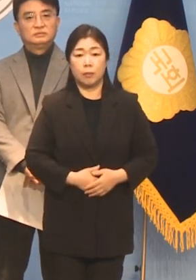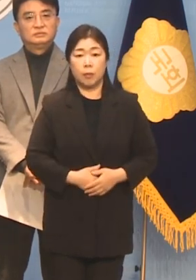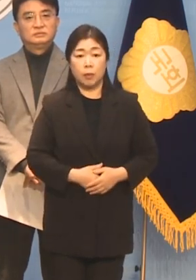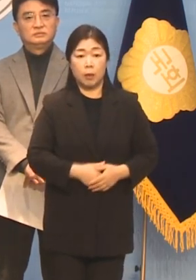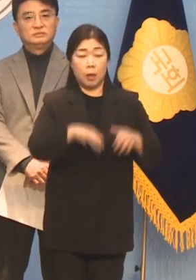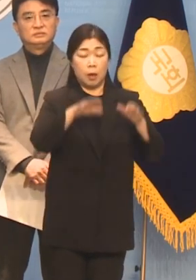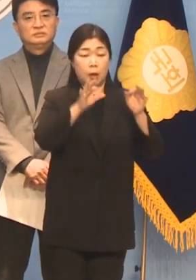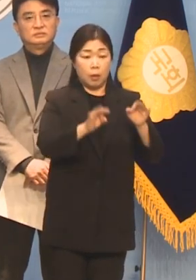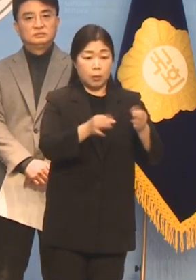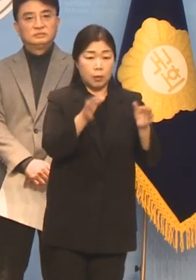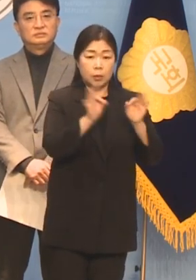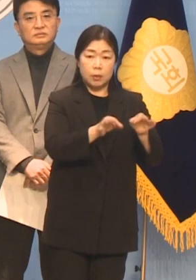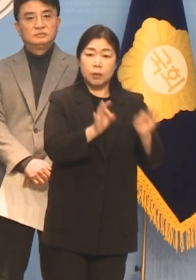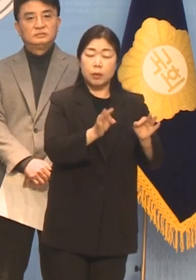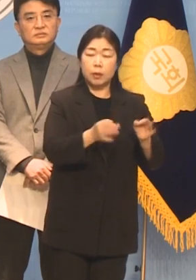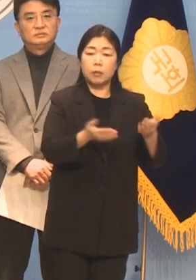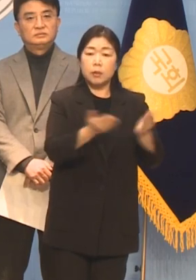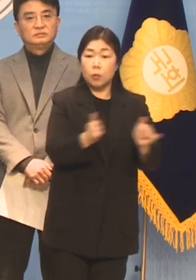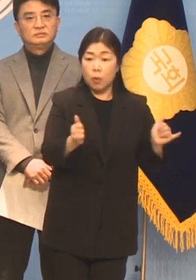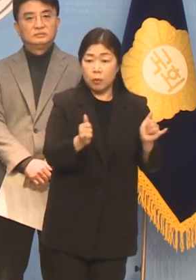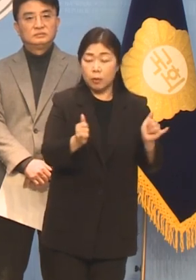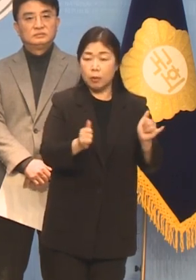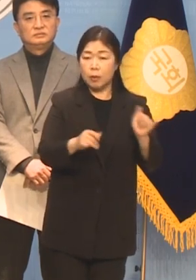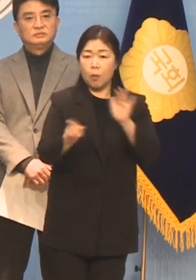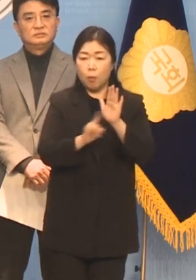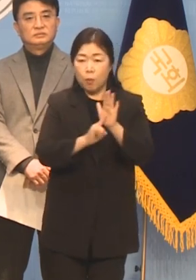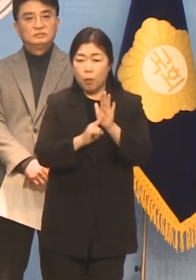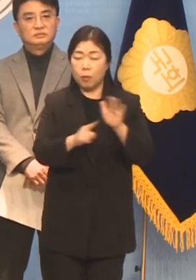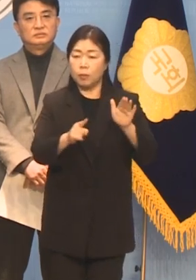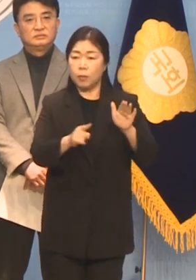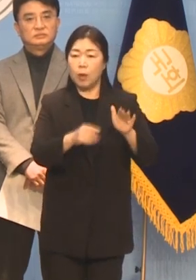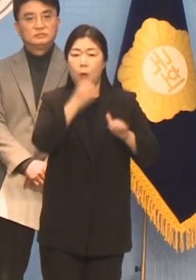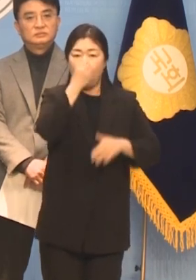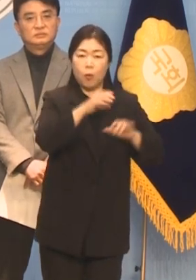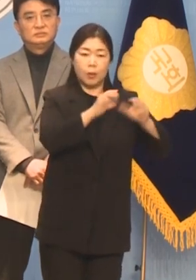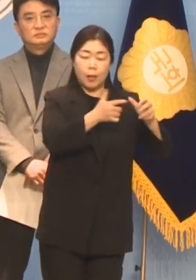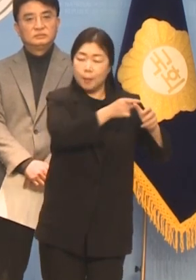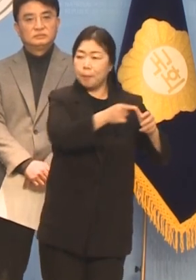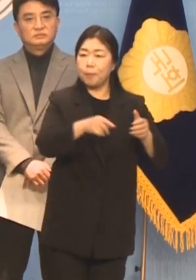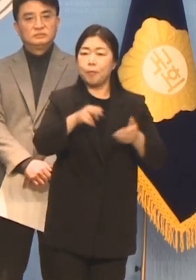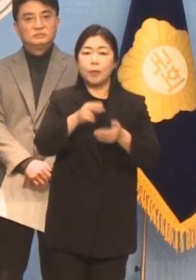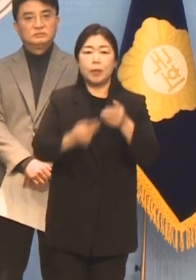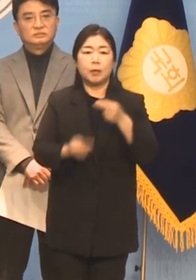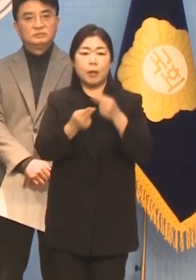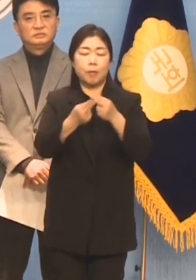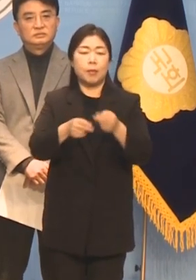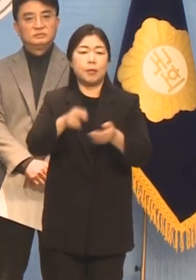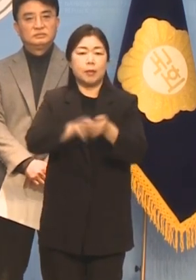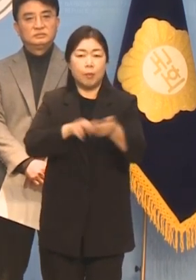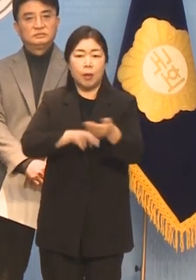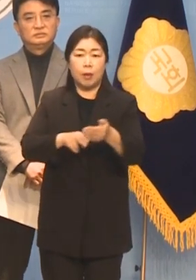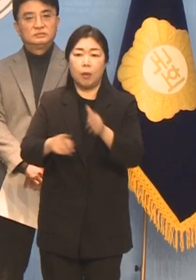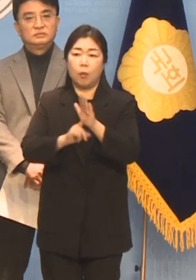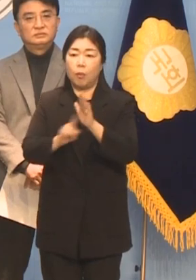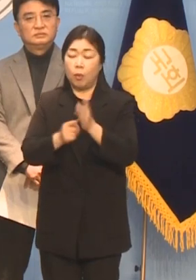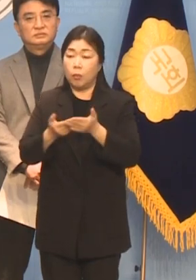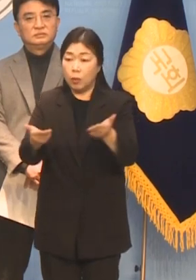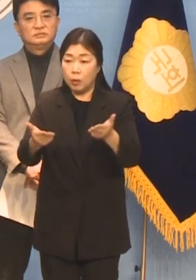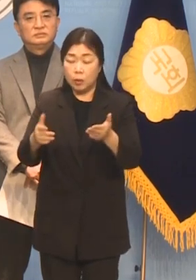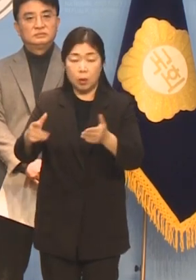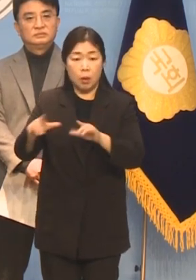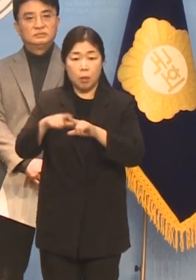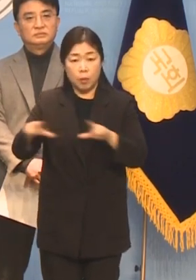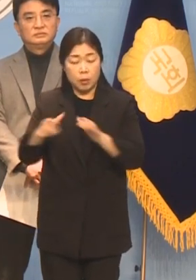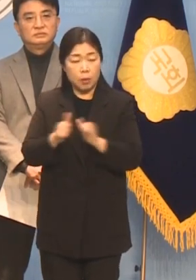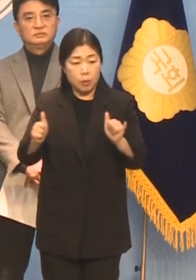방치했습니다. 그러니까 이번 사태는 이미 충분히 예측할 수 있었고 예고된 위험이었다고 말씀드릴 수